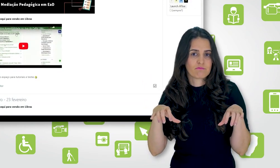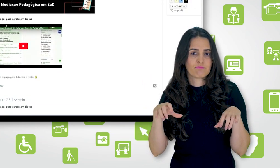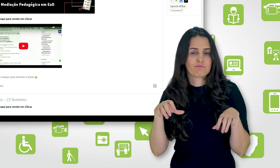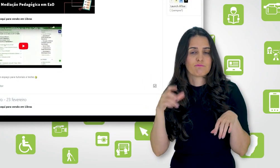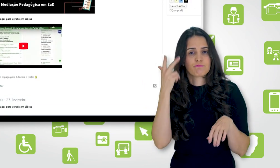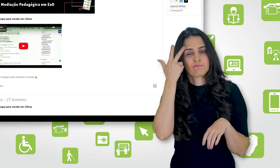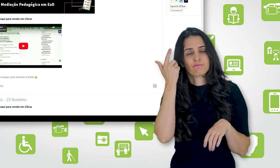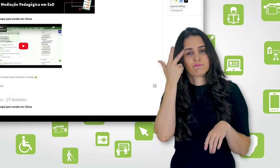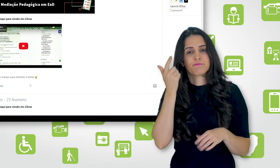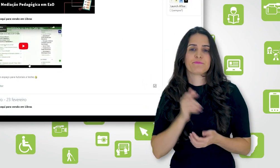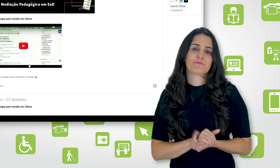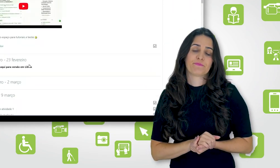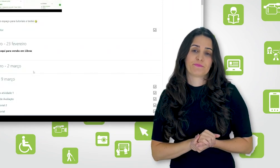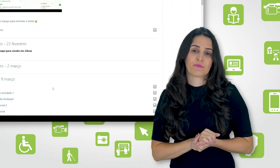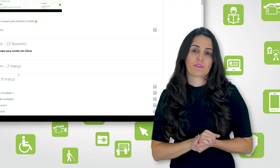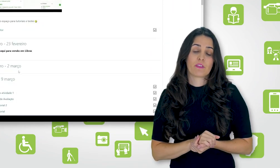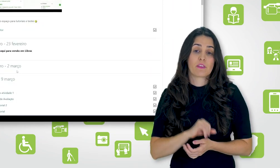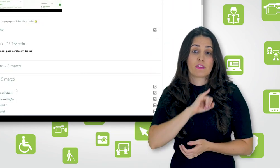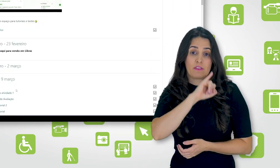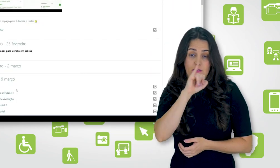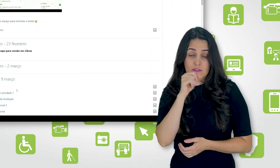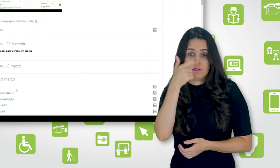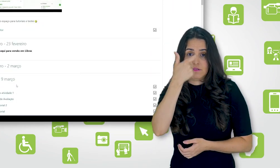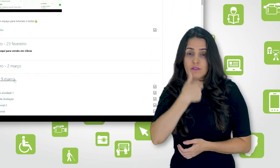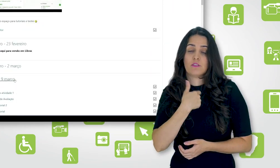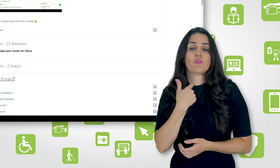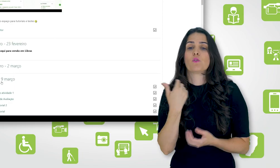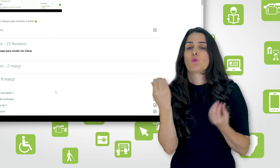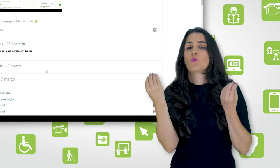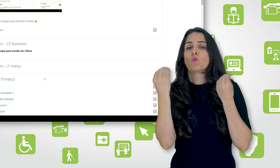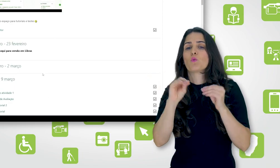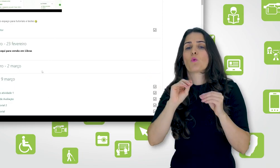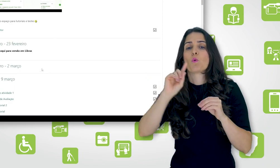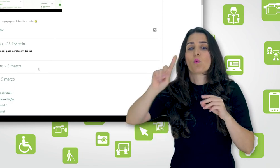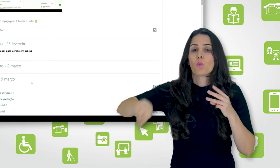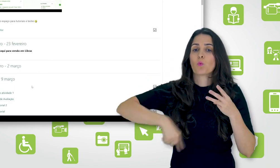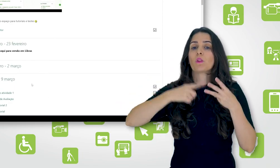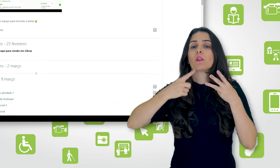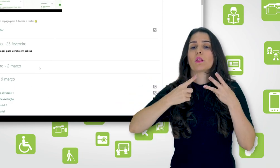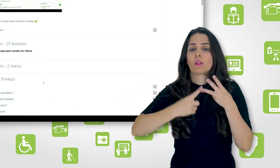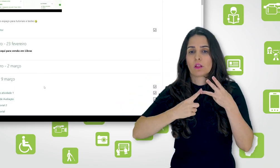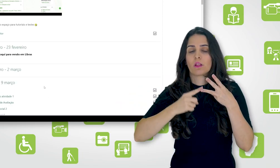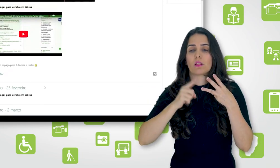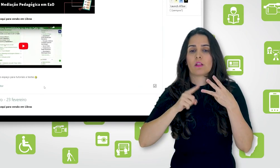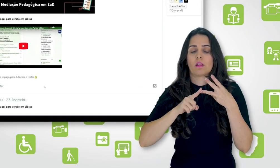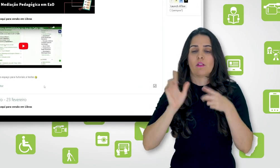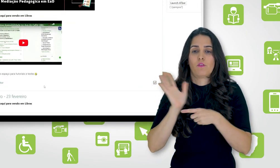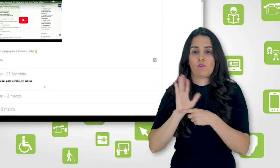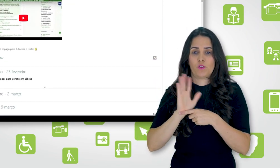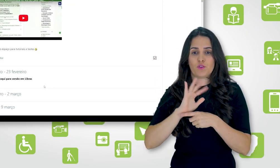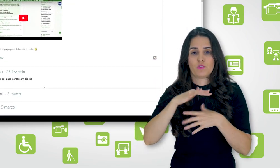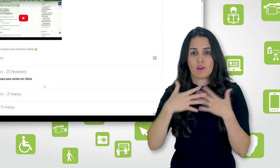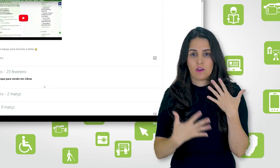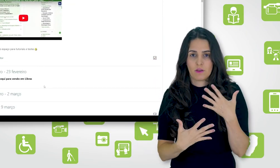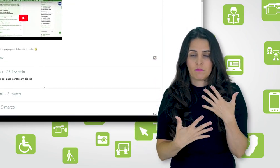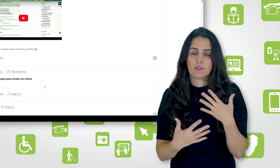independentemente se eu fosse incluir mais um vídeo em Libras aqui Nesta mesma página eu colocaria três